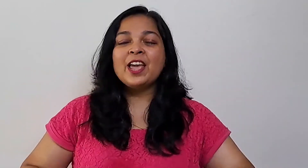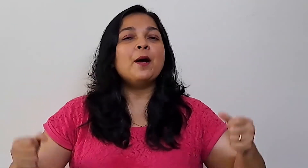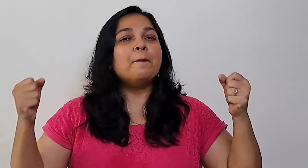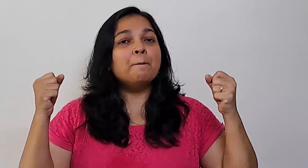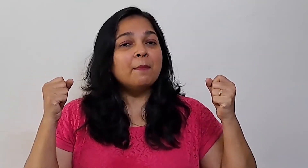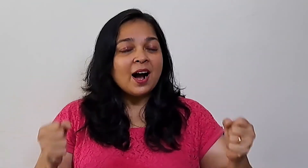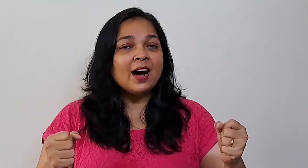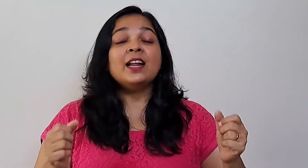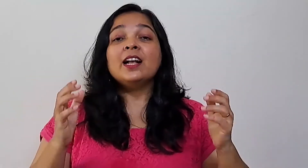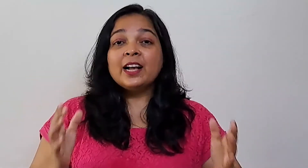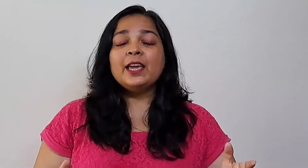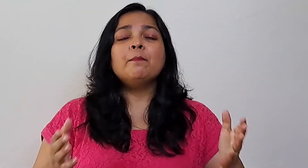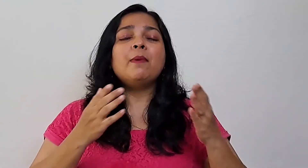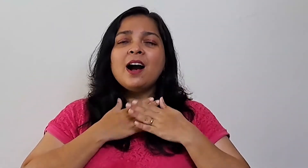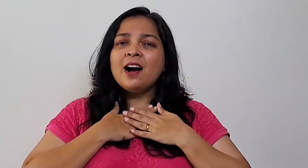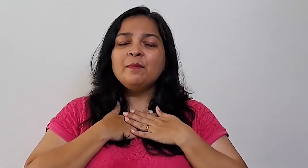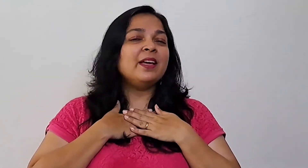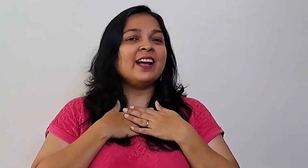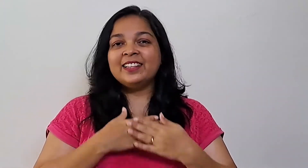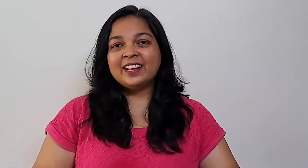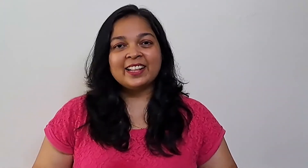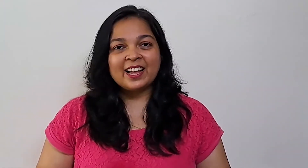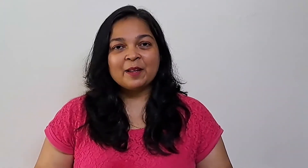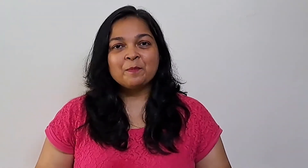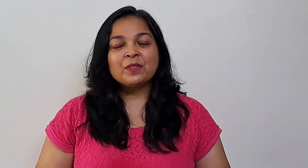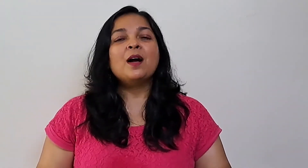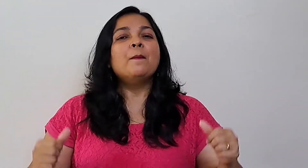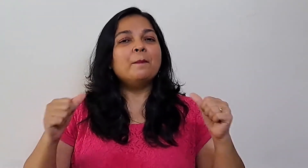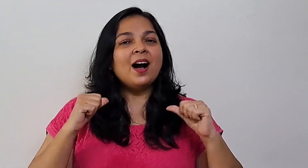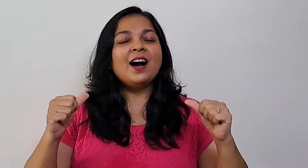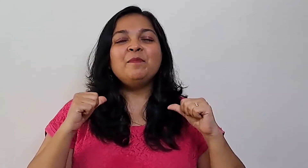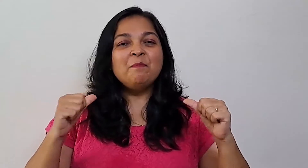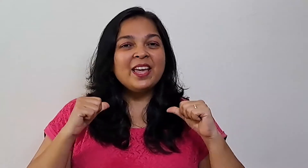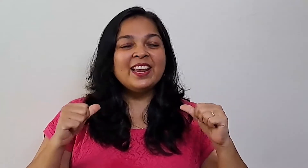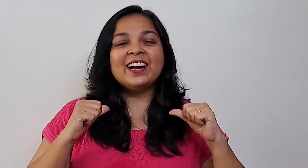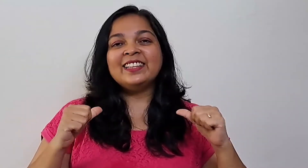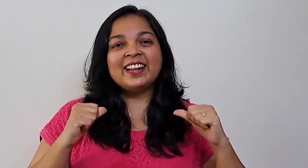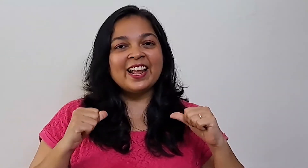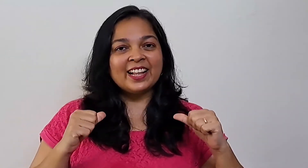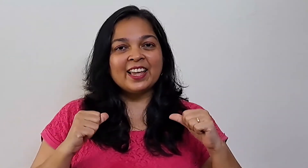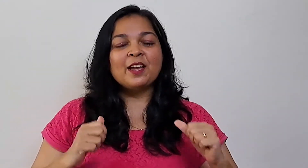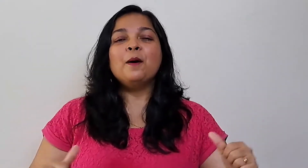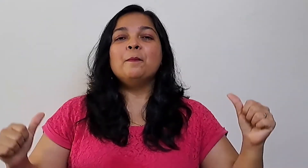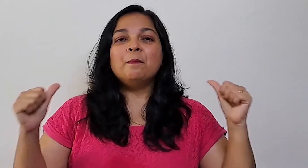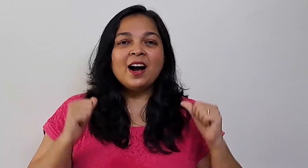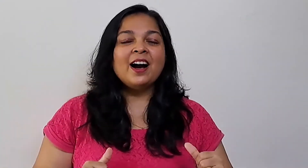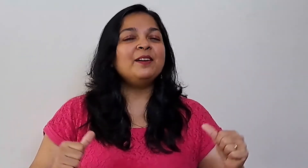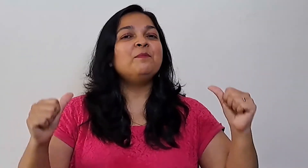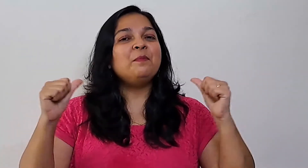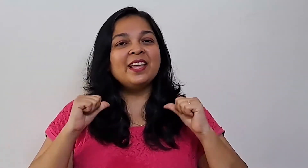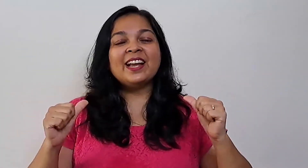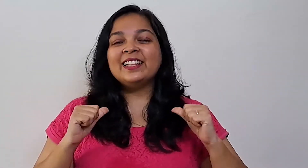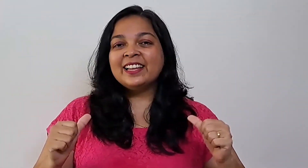आ? ओ महान आ। महान मेरे अंदर रहिंदा आ, महान मेरे अंदर रहिंदा आ,